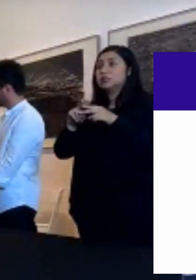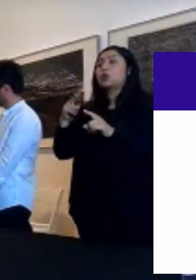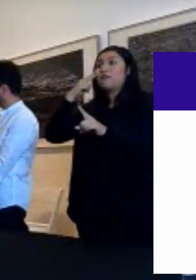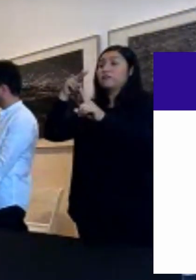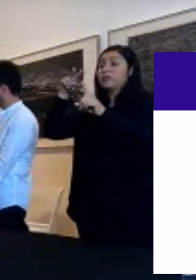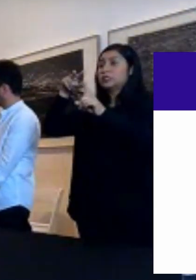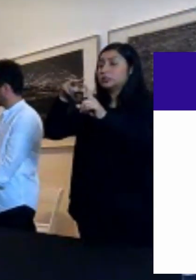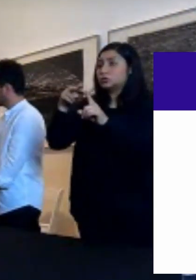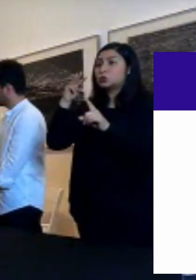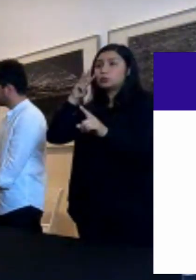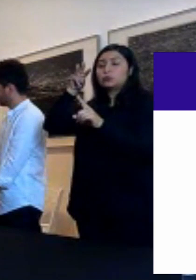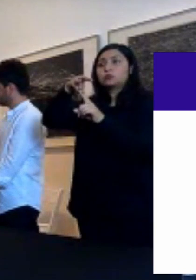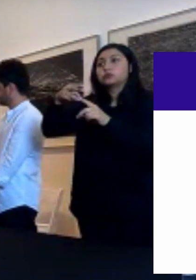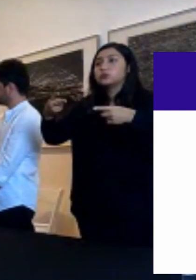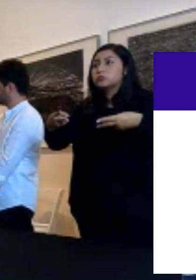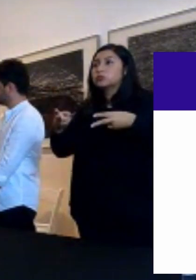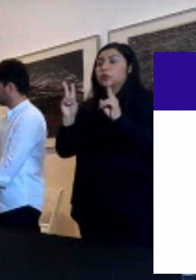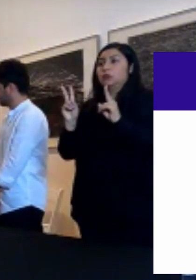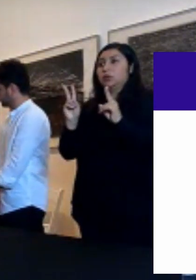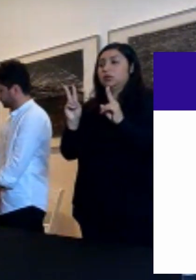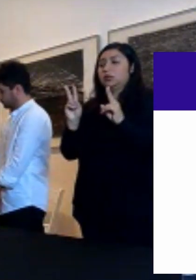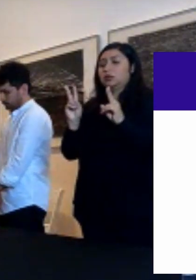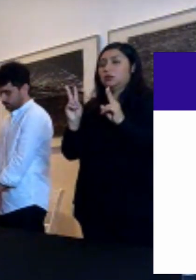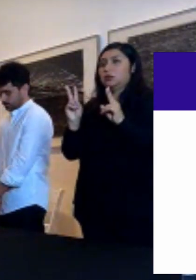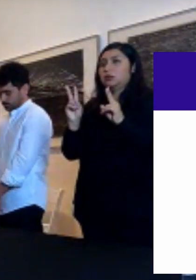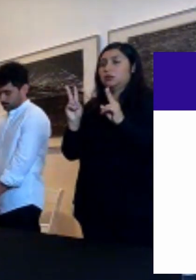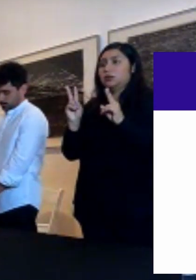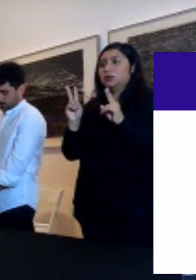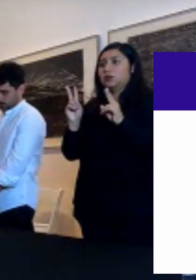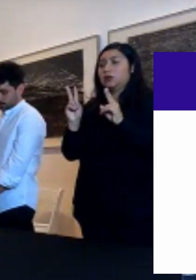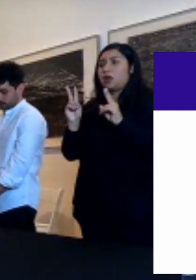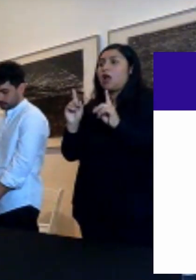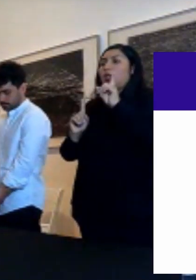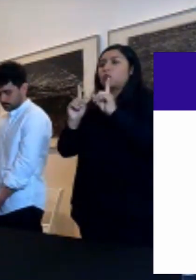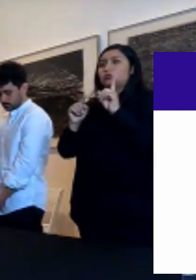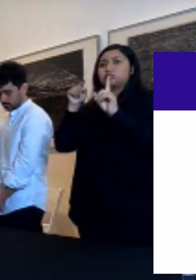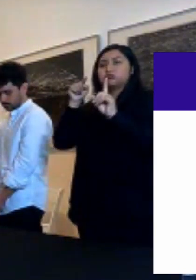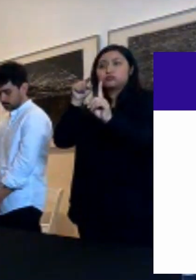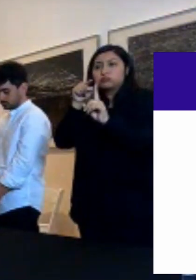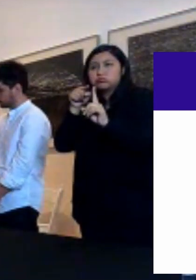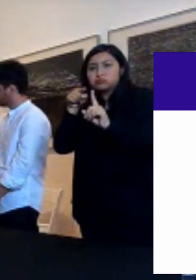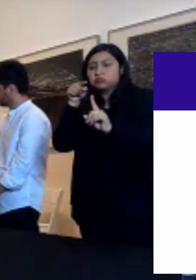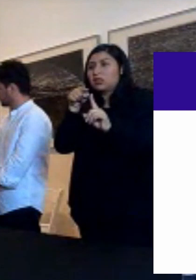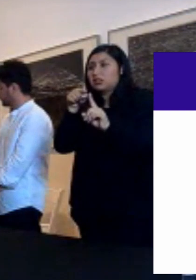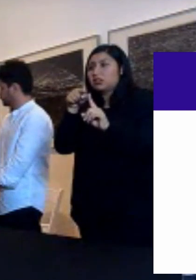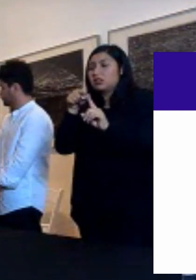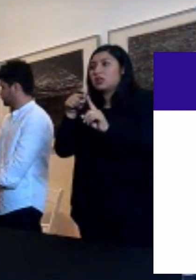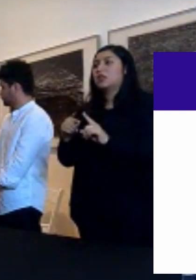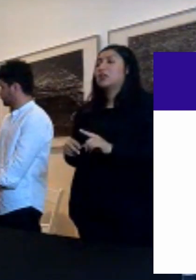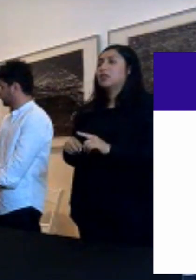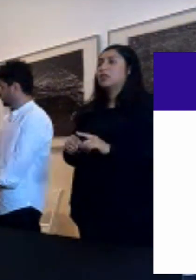una visión que nos permitiera darnos algún sentido, y dentro de la misión yo quiero destacar primero